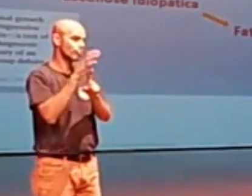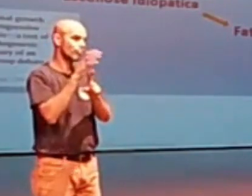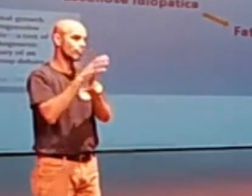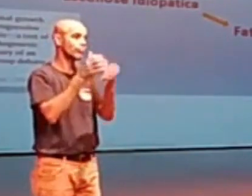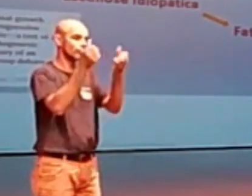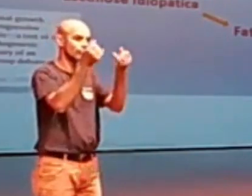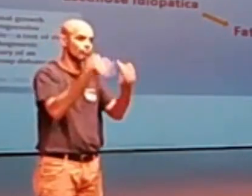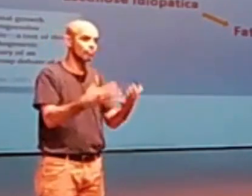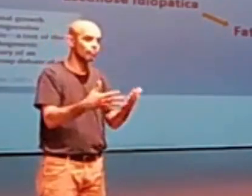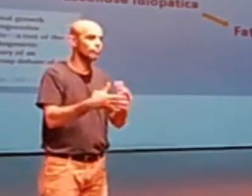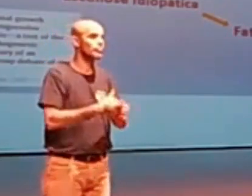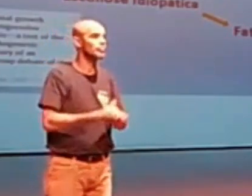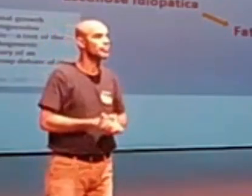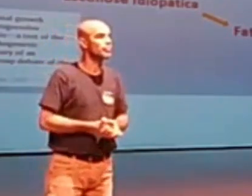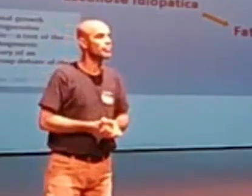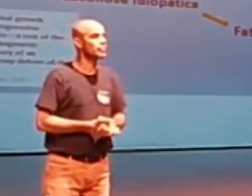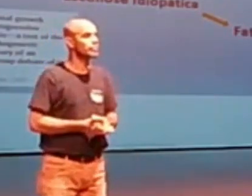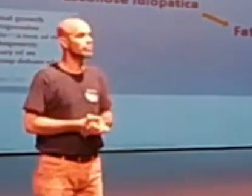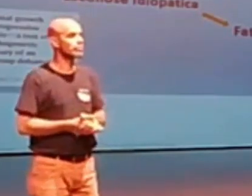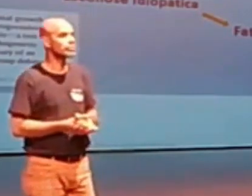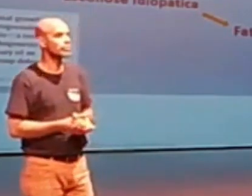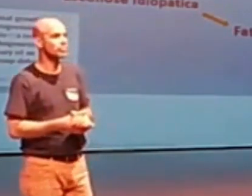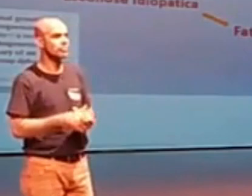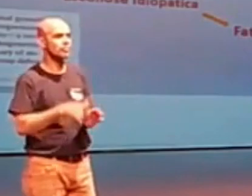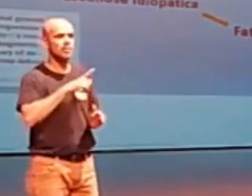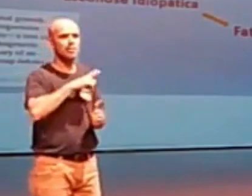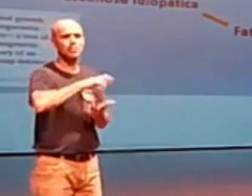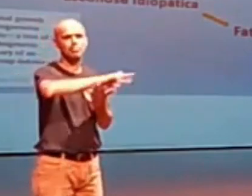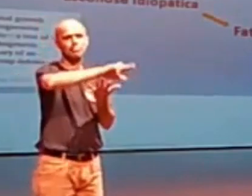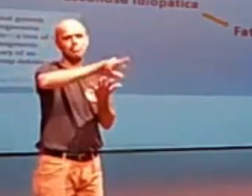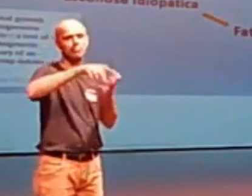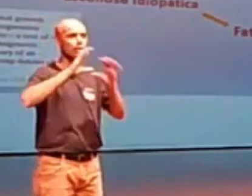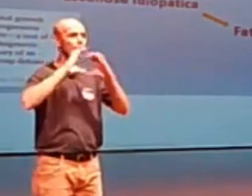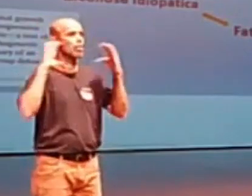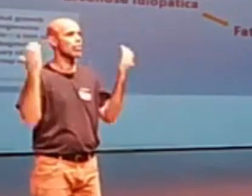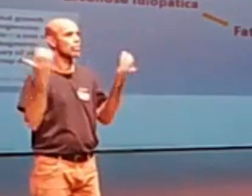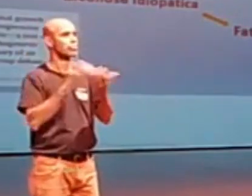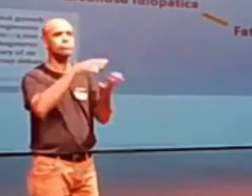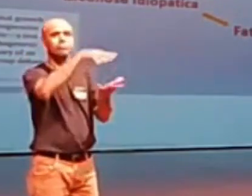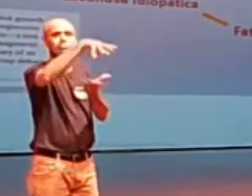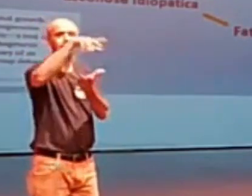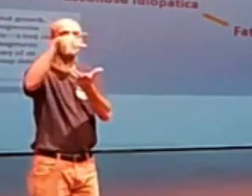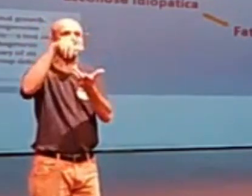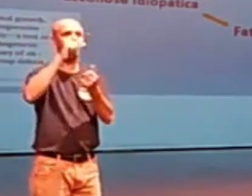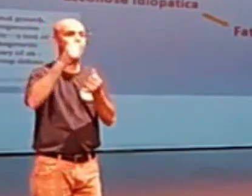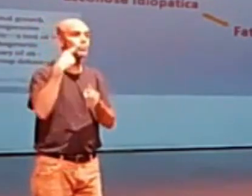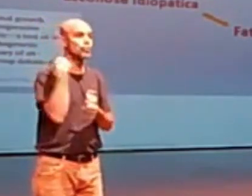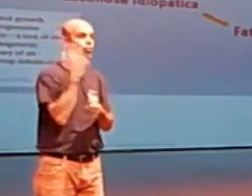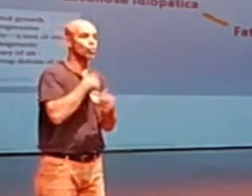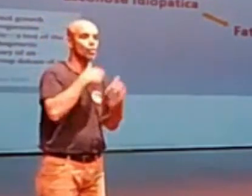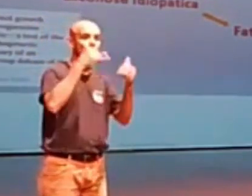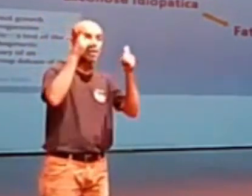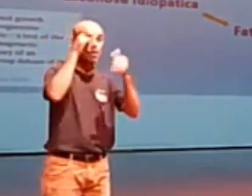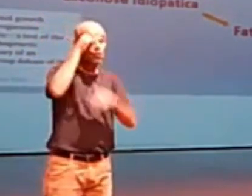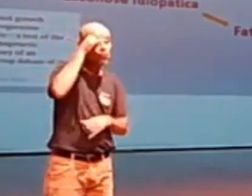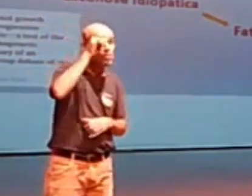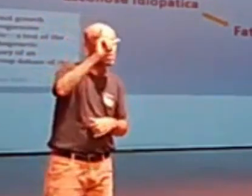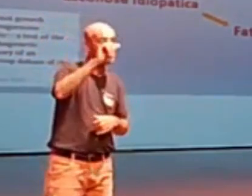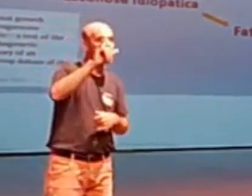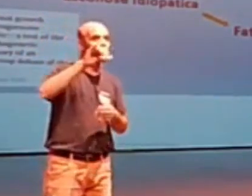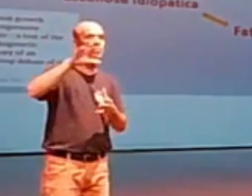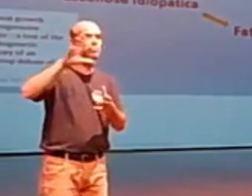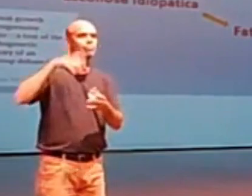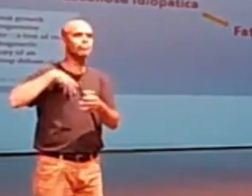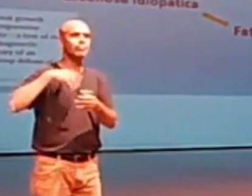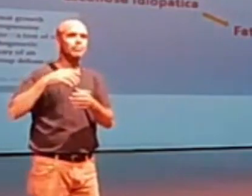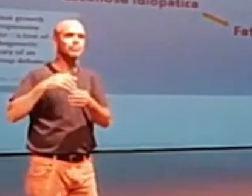para vocês em vários congressos aí pelo mundo, de que a gente tem que evitar e tem que